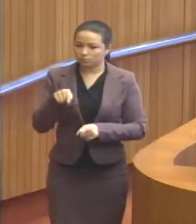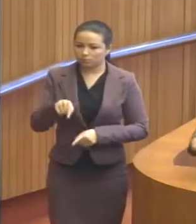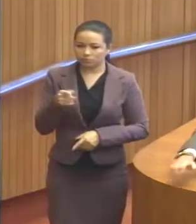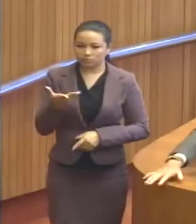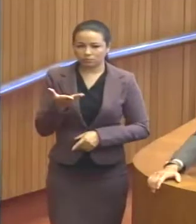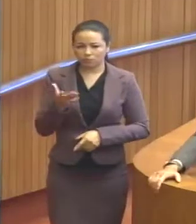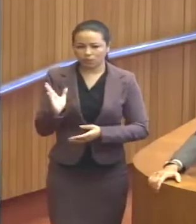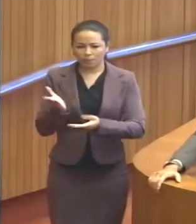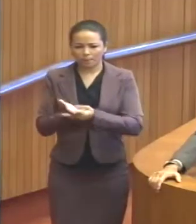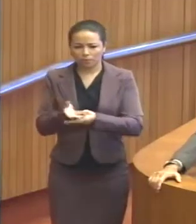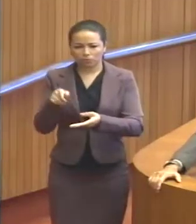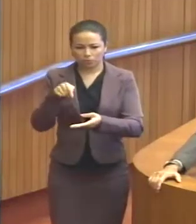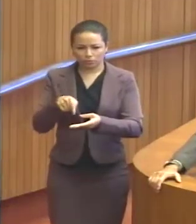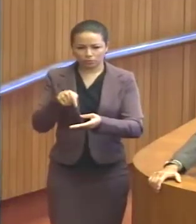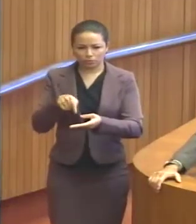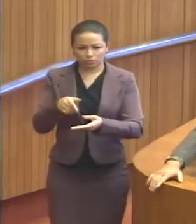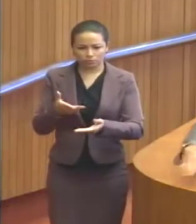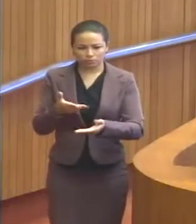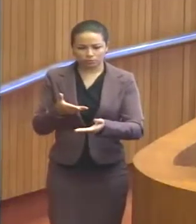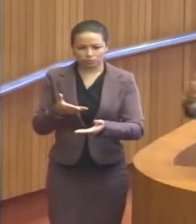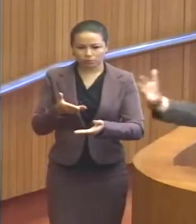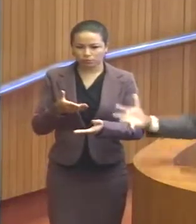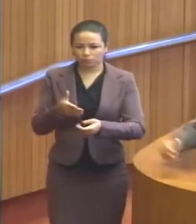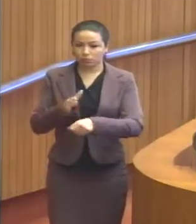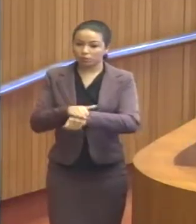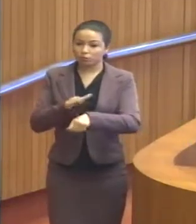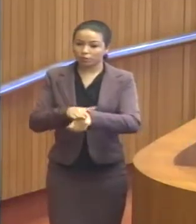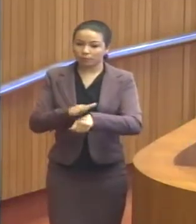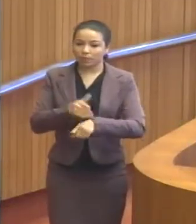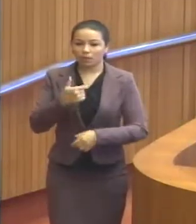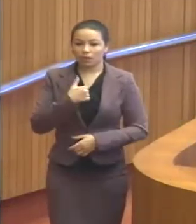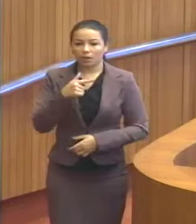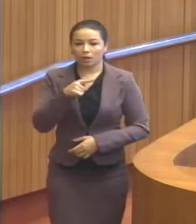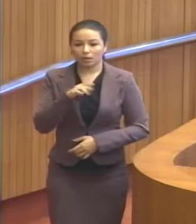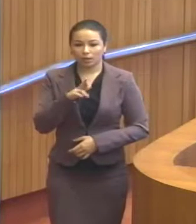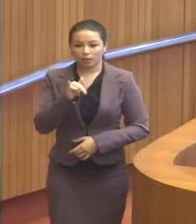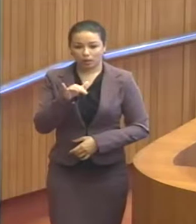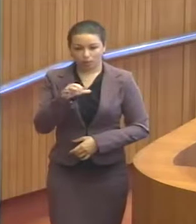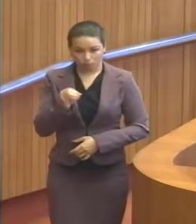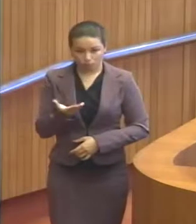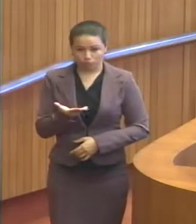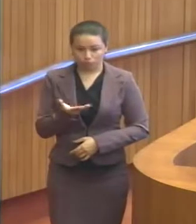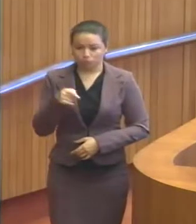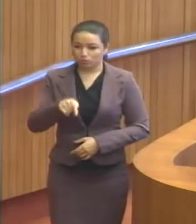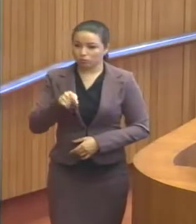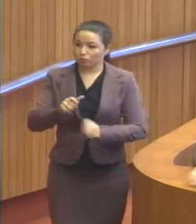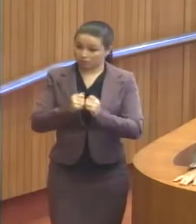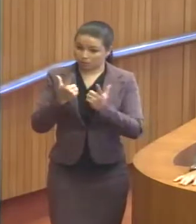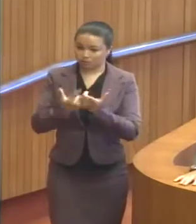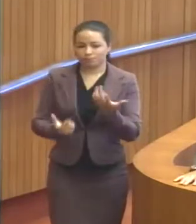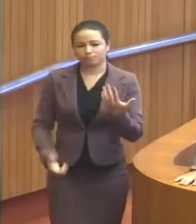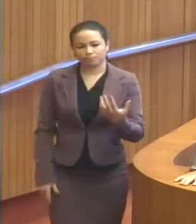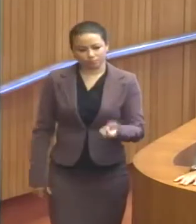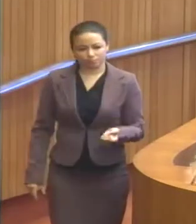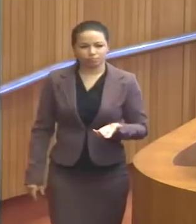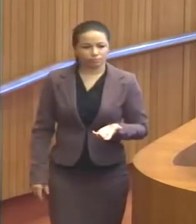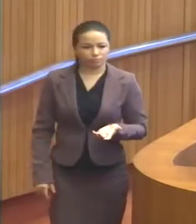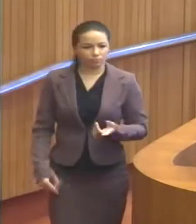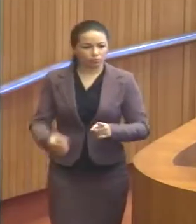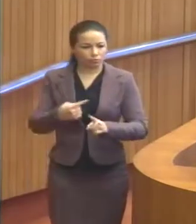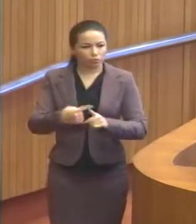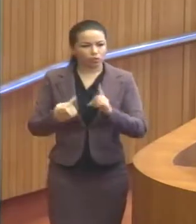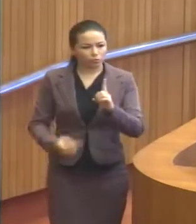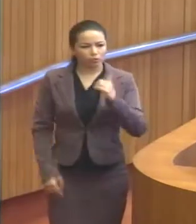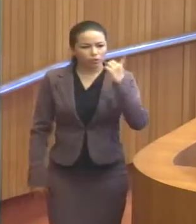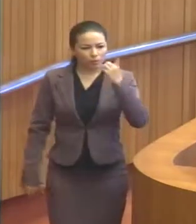daquele processo das chamadas que eu era grileiro. E a Assembleia foi conivente. Porque